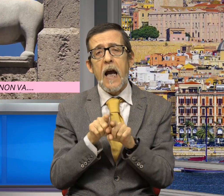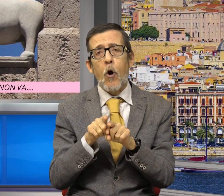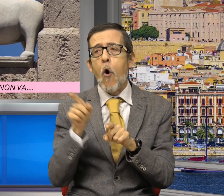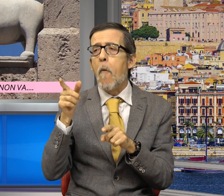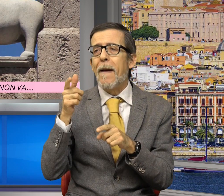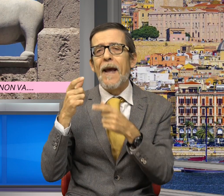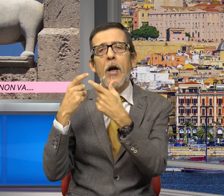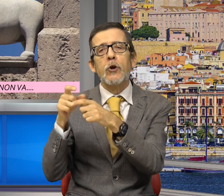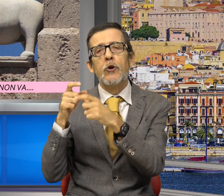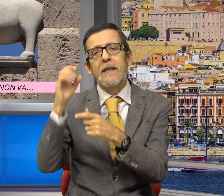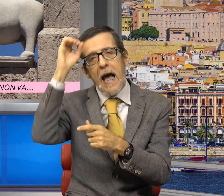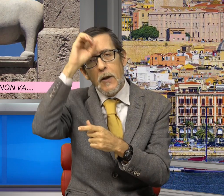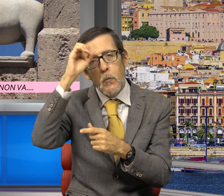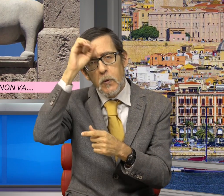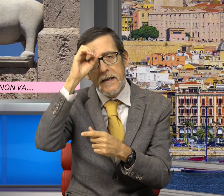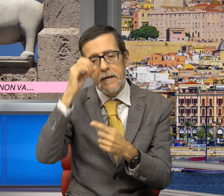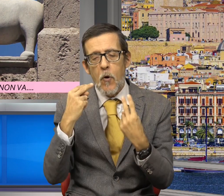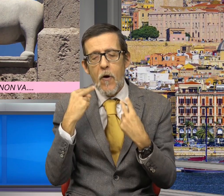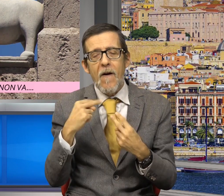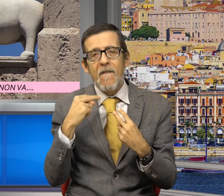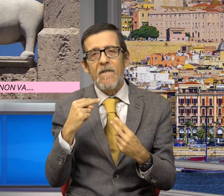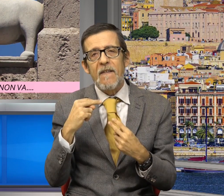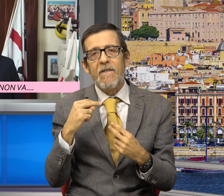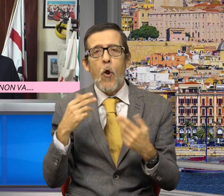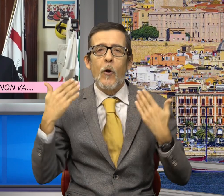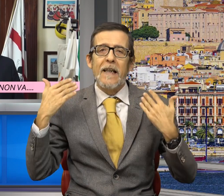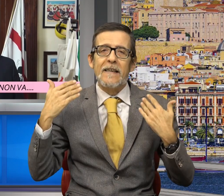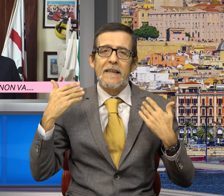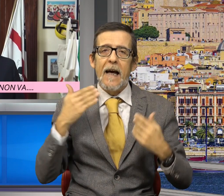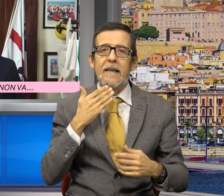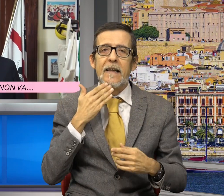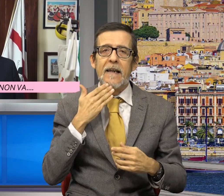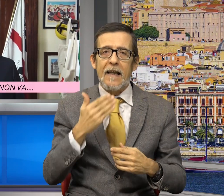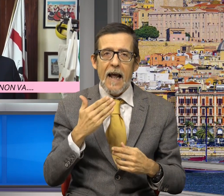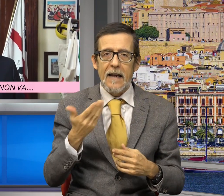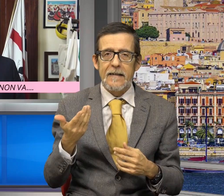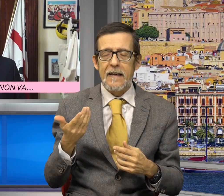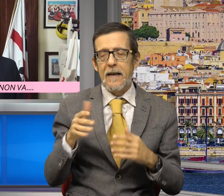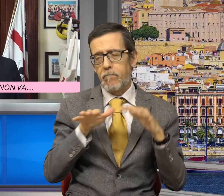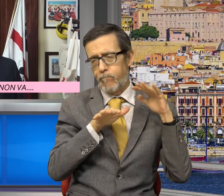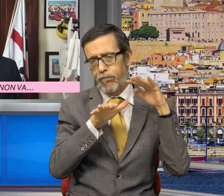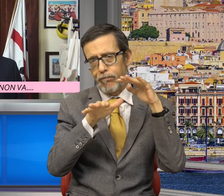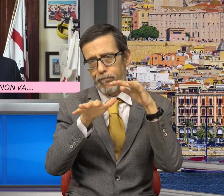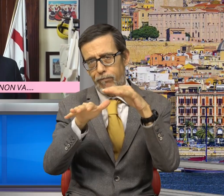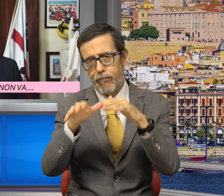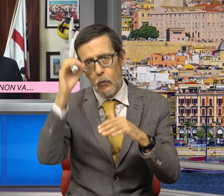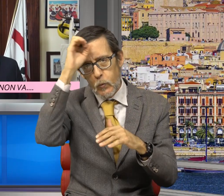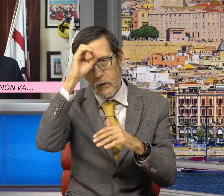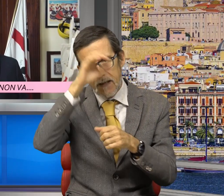vivono soprattutto d'estate grazie a ingenti presenze di turisti. Quindi